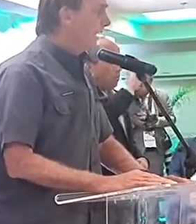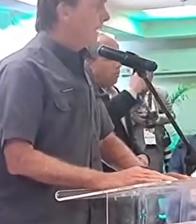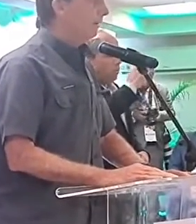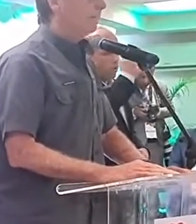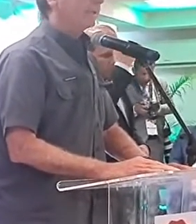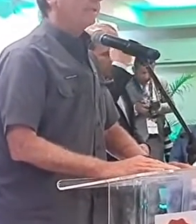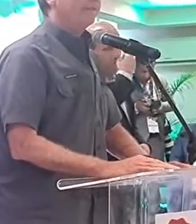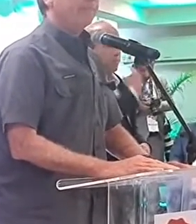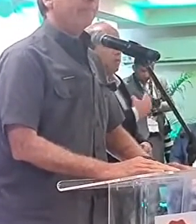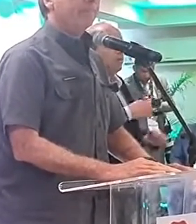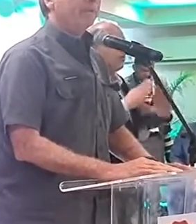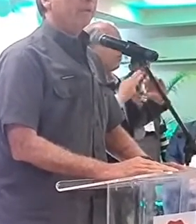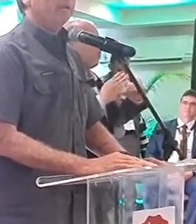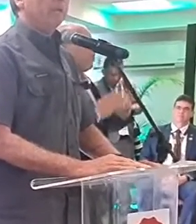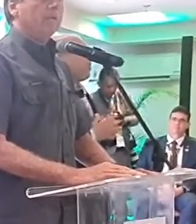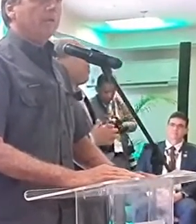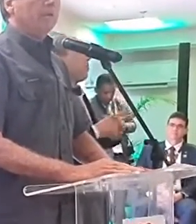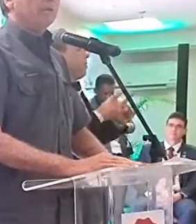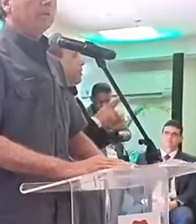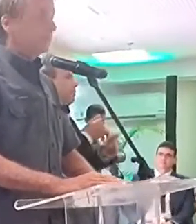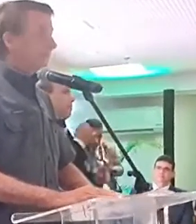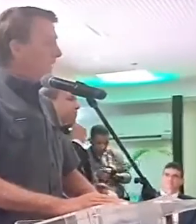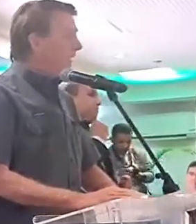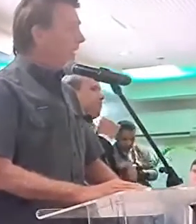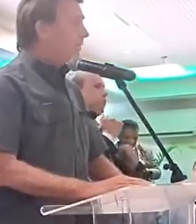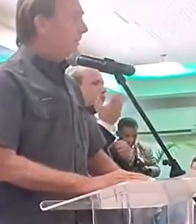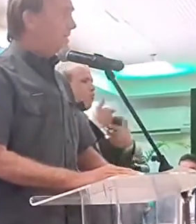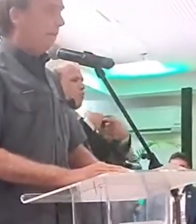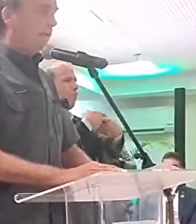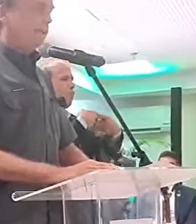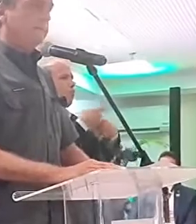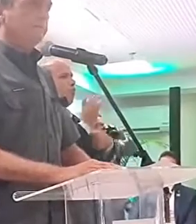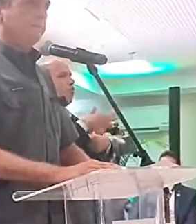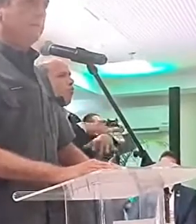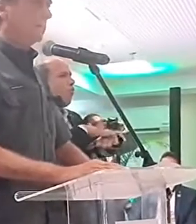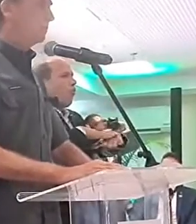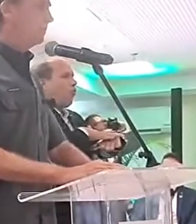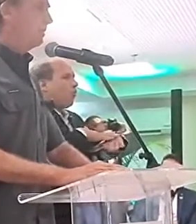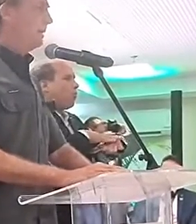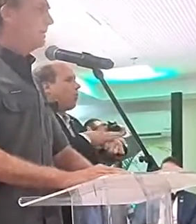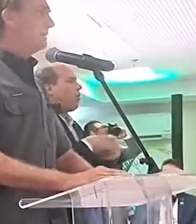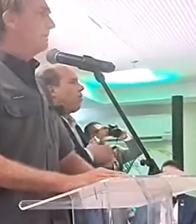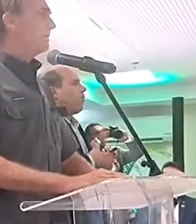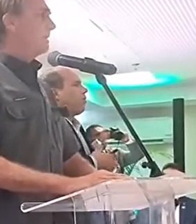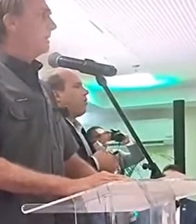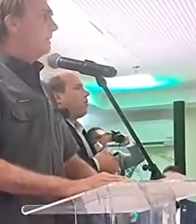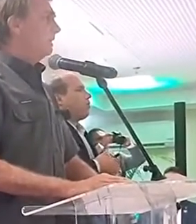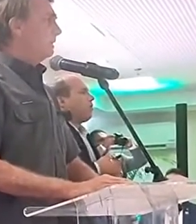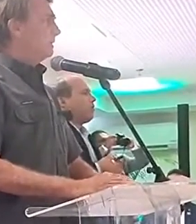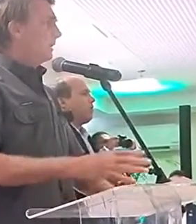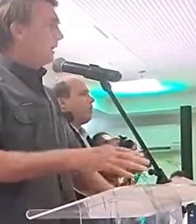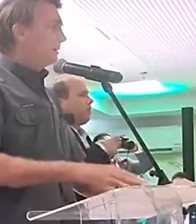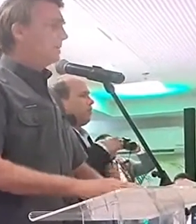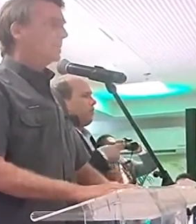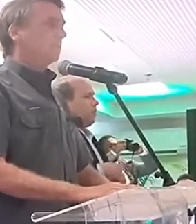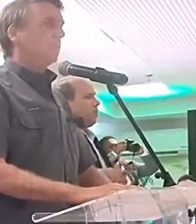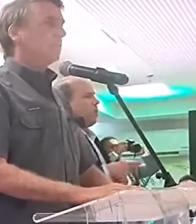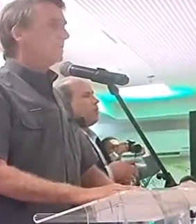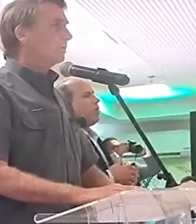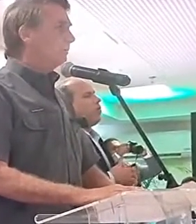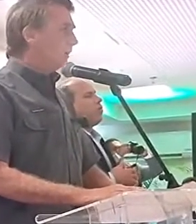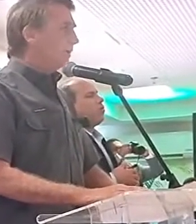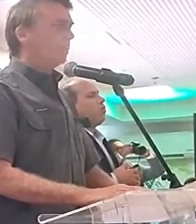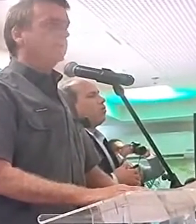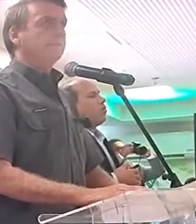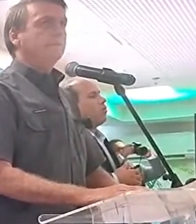Lamentamos a guerra lá fora também. Conversei também com o presidente Zelensky, questão de 2 meses. Ele insistiu na